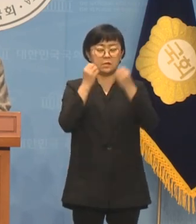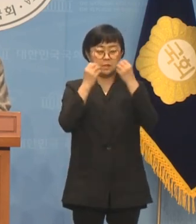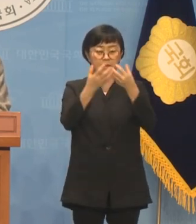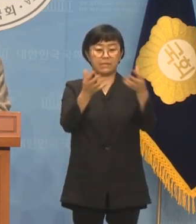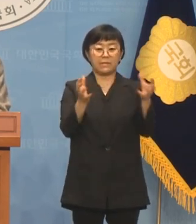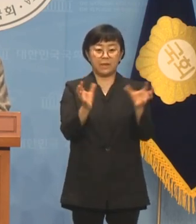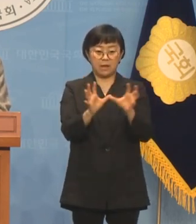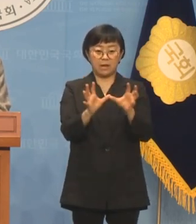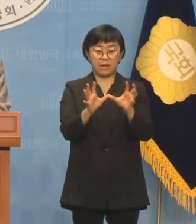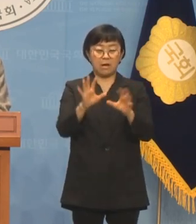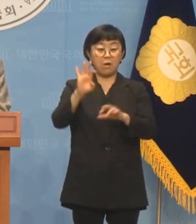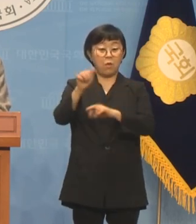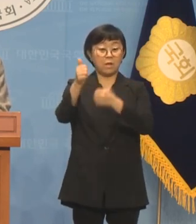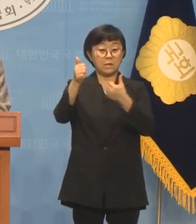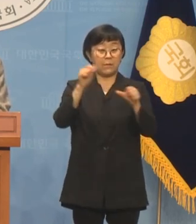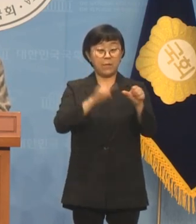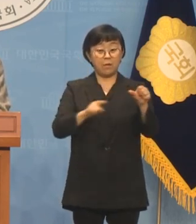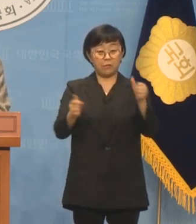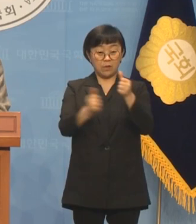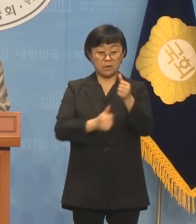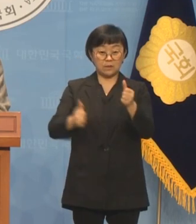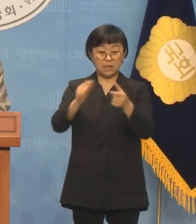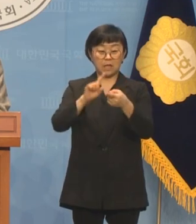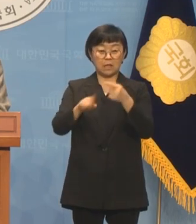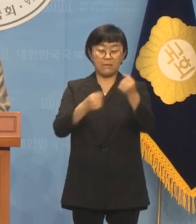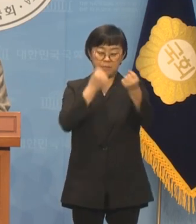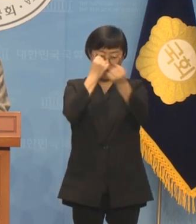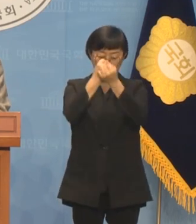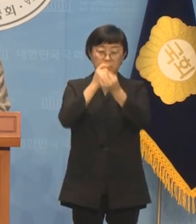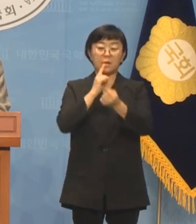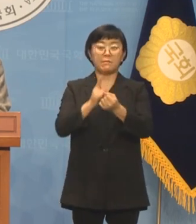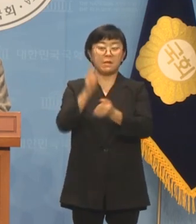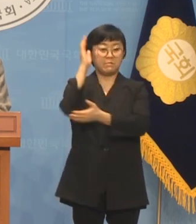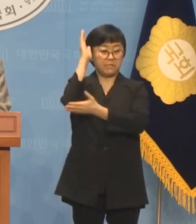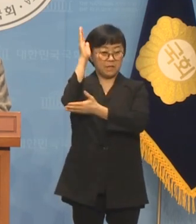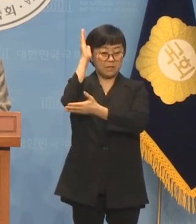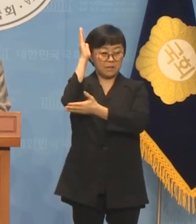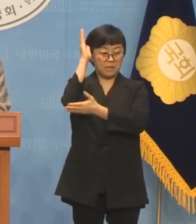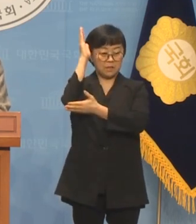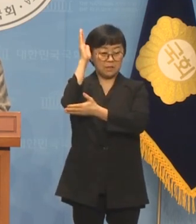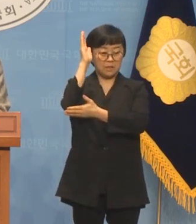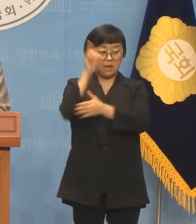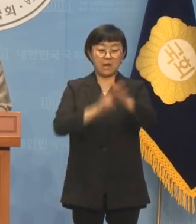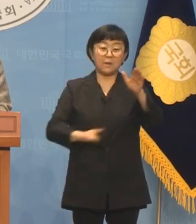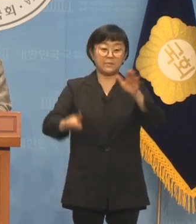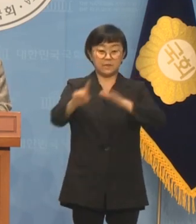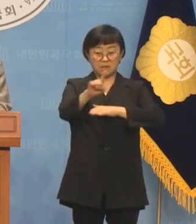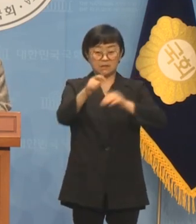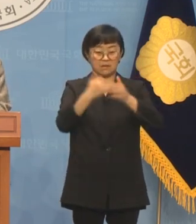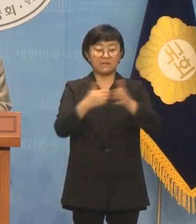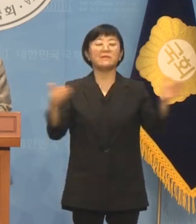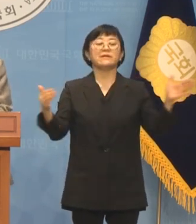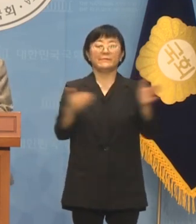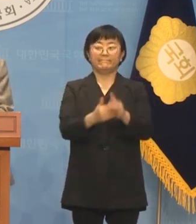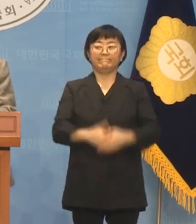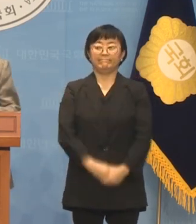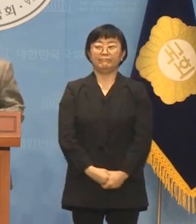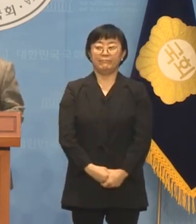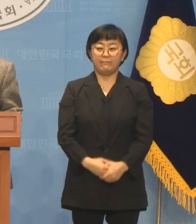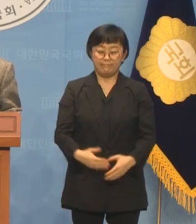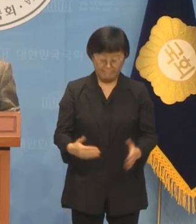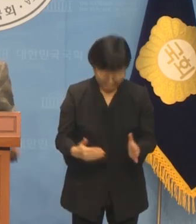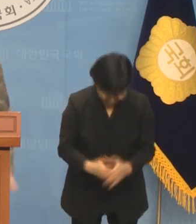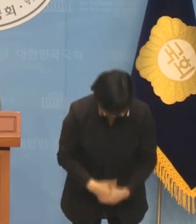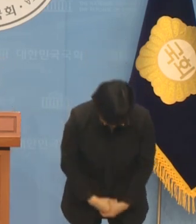개혁신당이 왕자병 위원장의 염치 없는 아무 말 대잔치를 앞장서서 끝낼 것입니다.